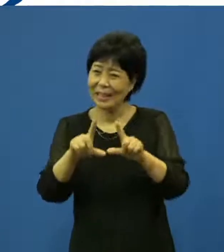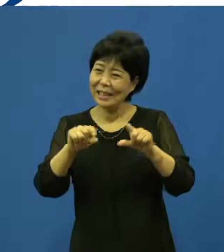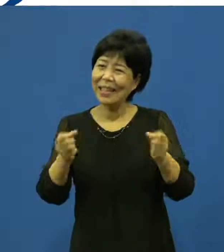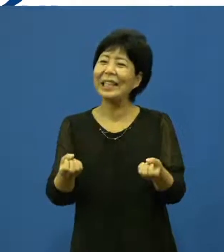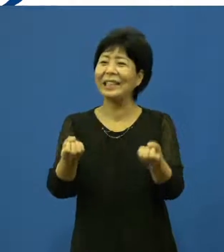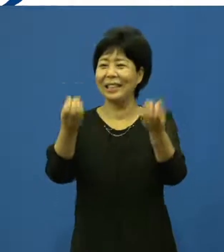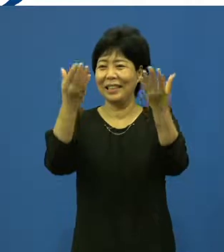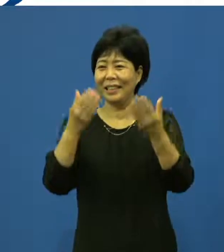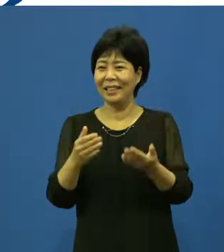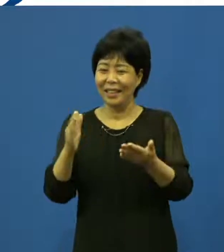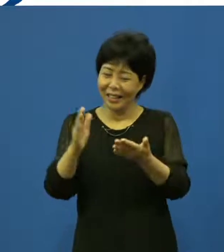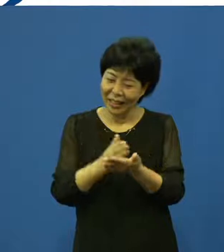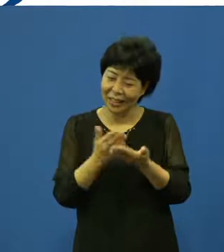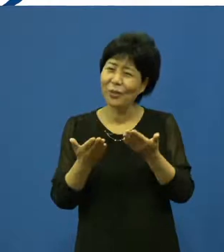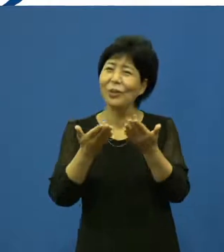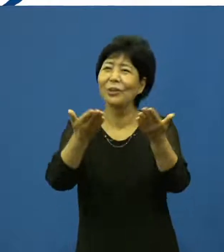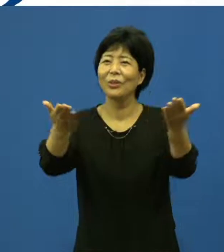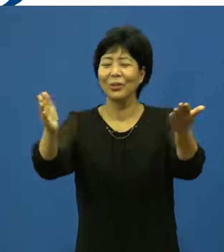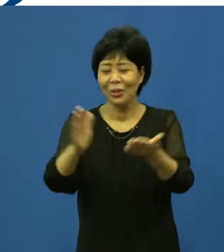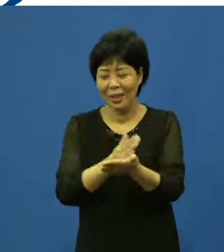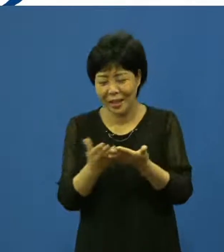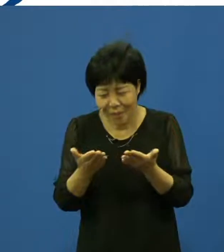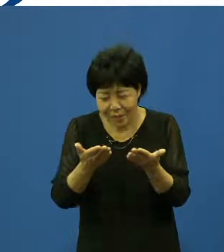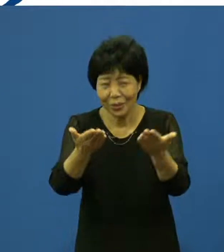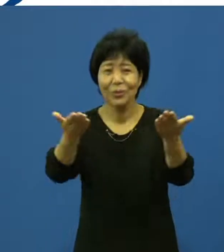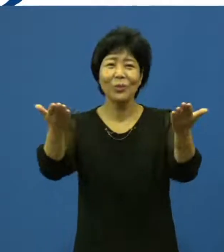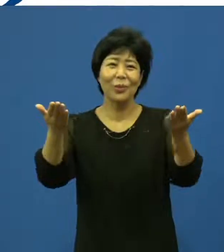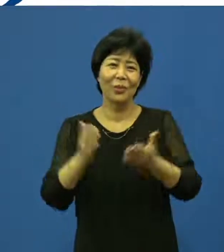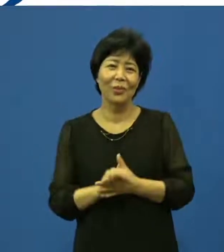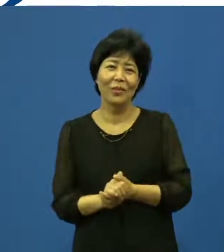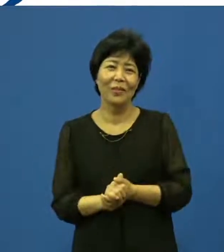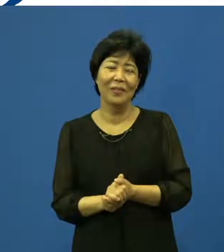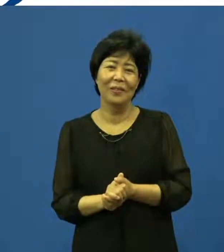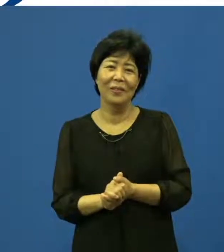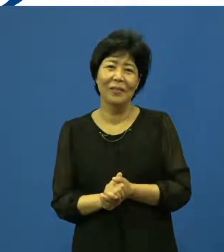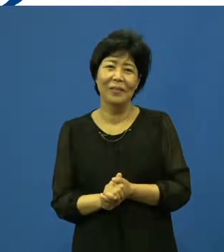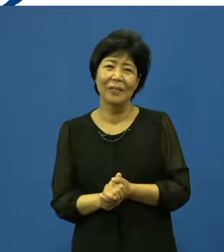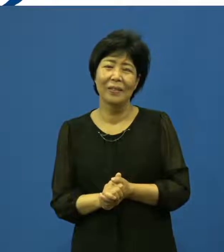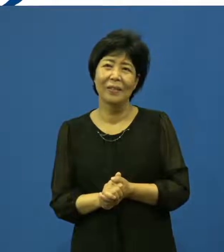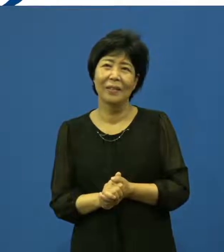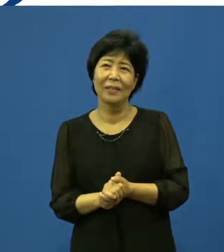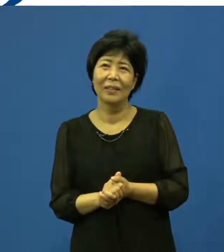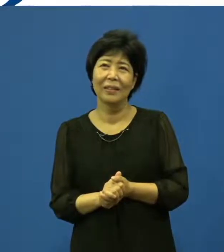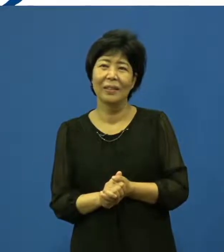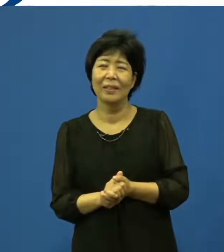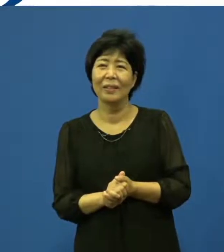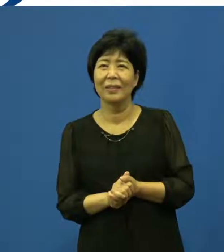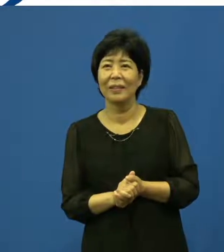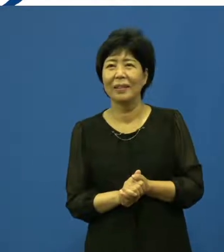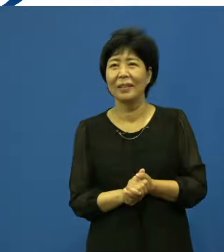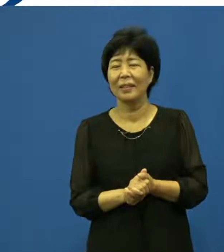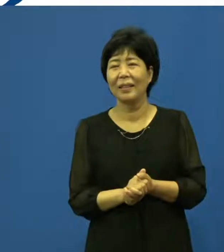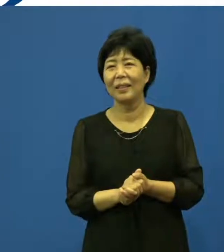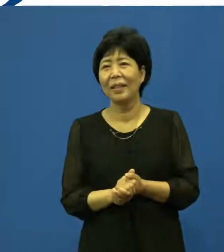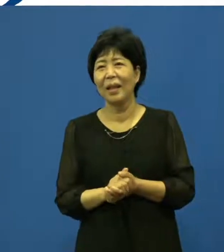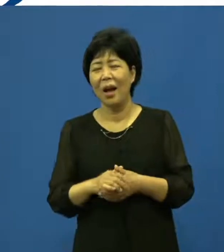주고 또 주고 또 주고, 마치 더 못 줘서 안달이 난 것처럼. 그러니까 이것은 의례적인 환대가 아닙니다. 특별한